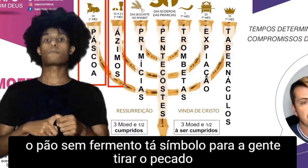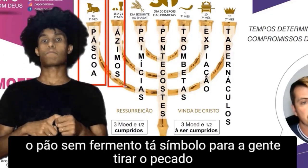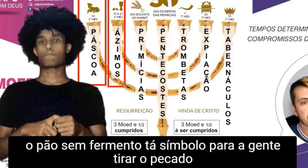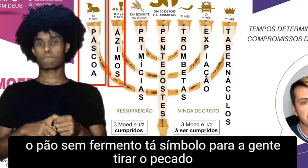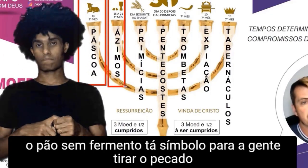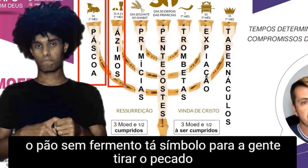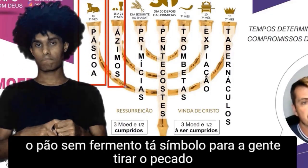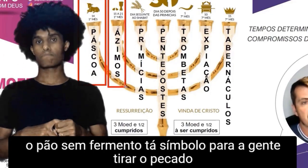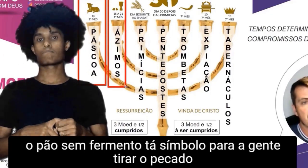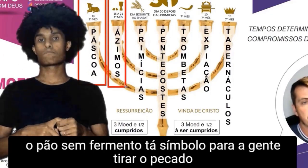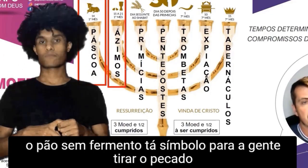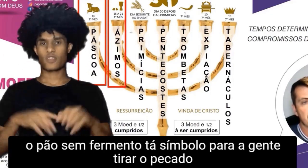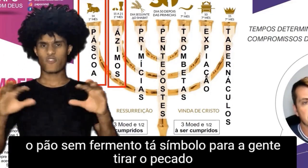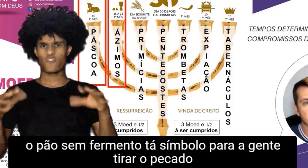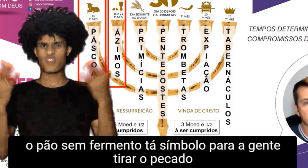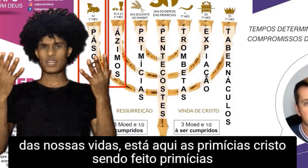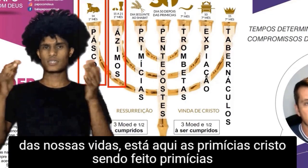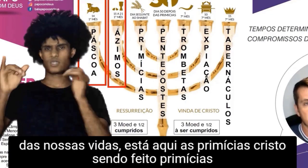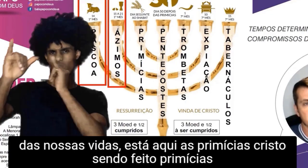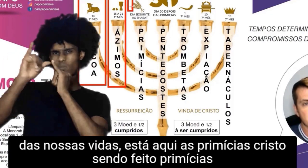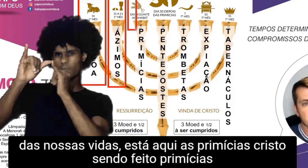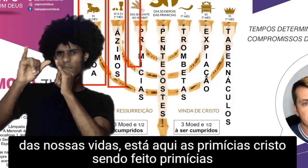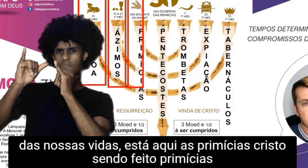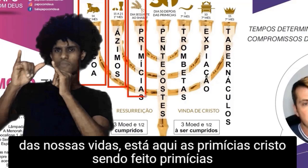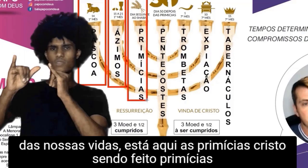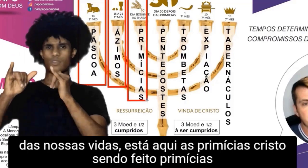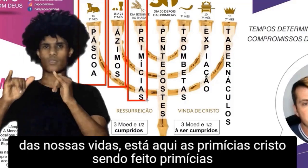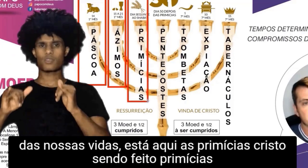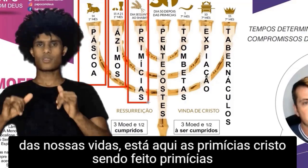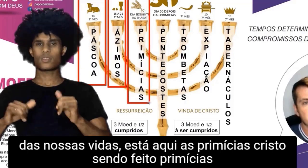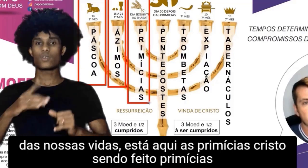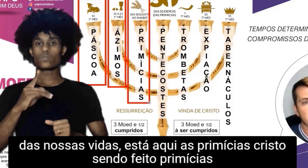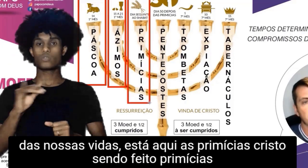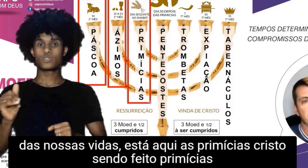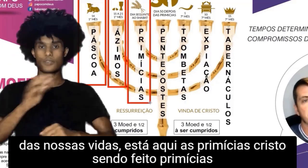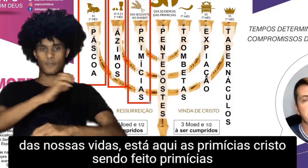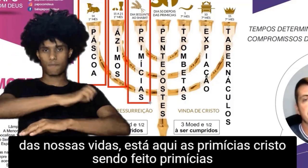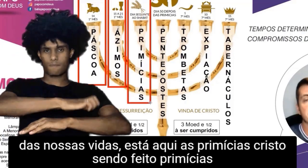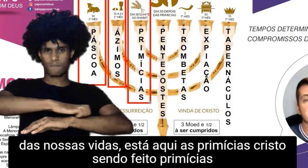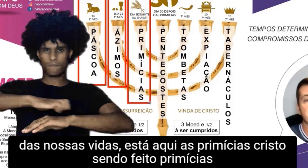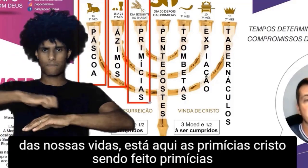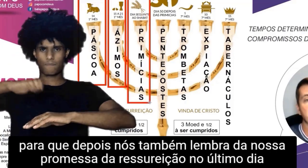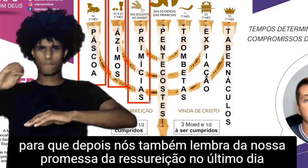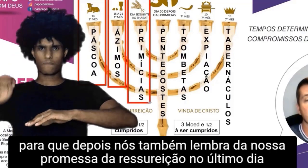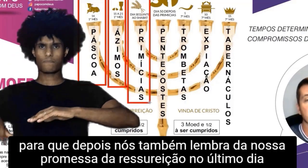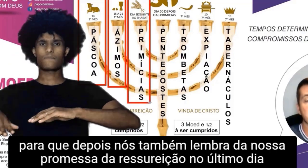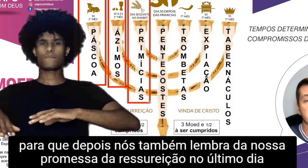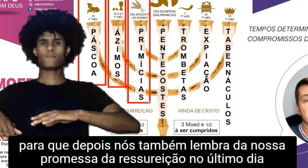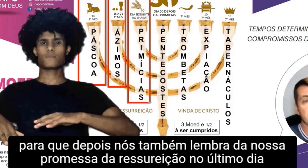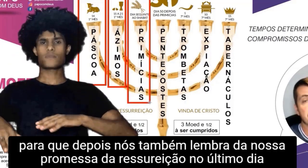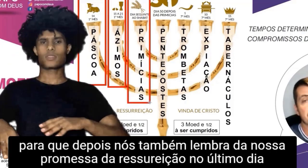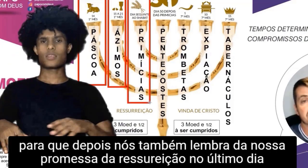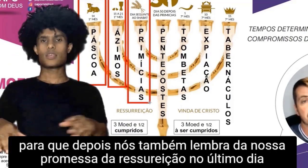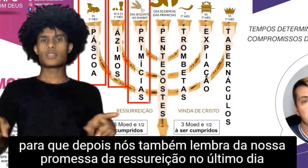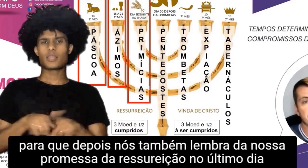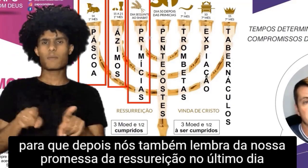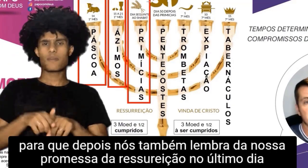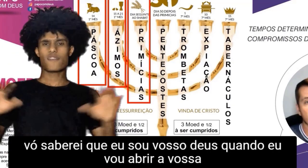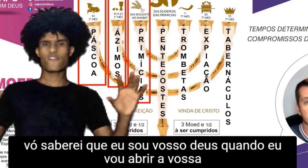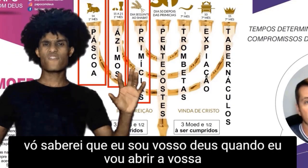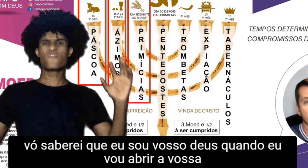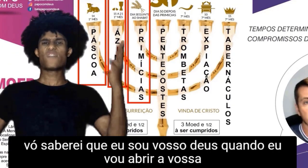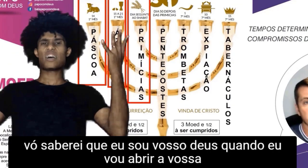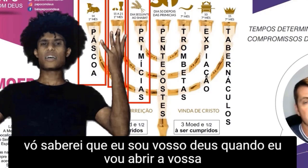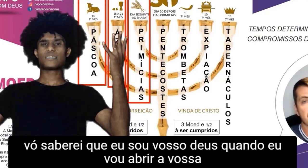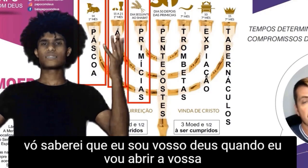tá, o símbolo para a gente tirar o pecado das nossas vidas. Tá aqui a primícias, Cristo sendo feito primícias, para que depois nós também, lembra da nossa promessa